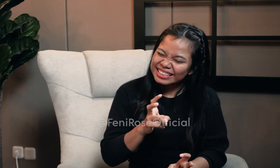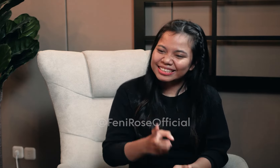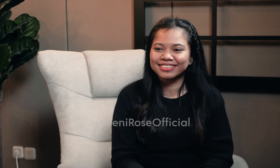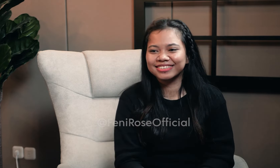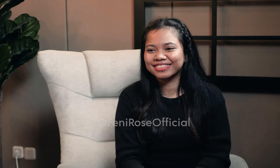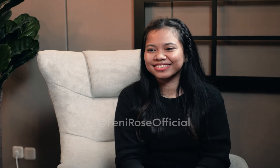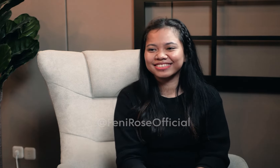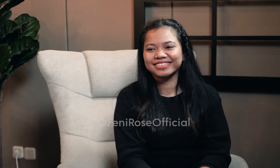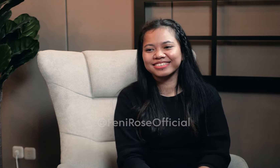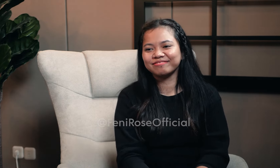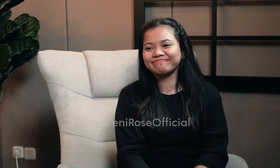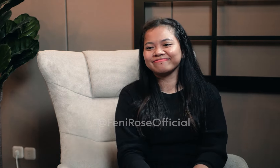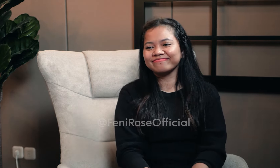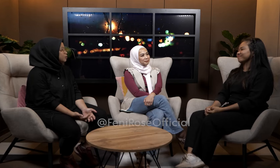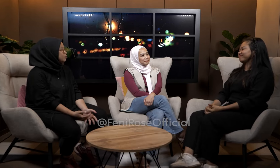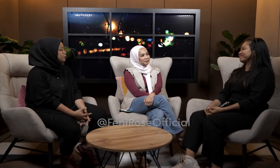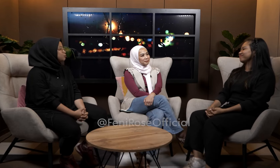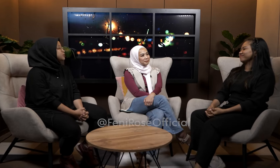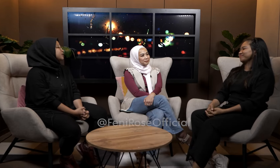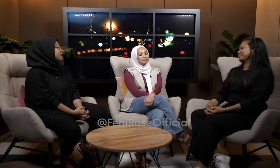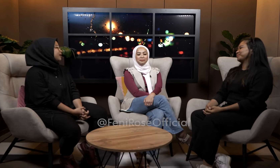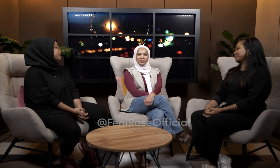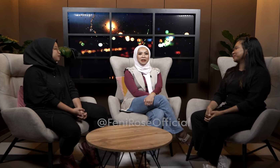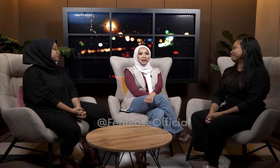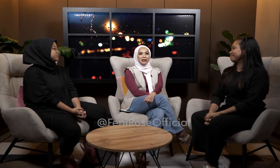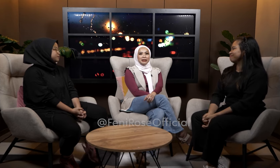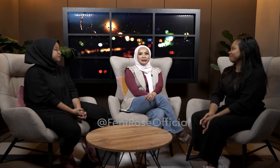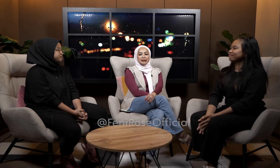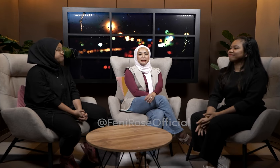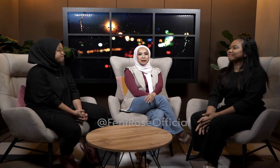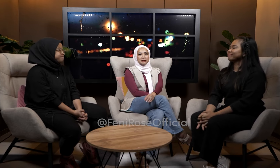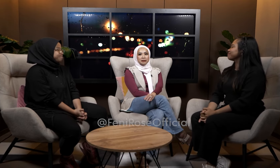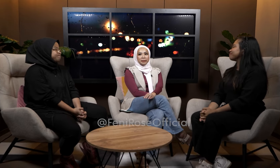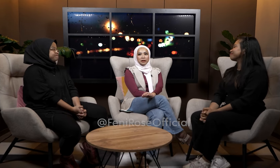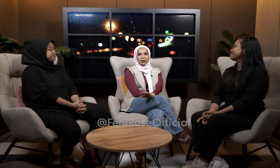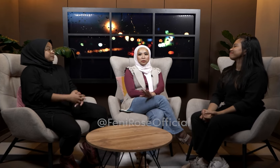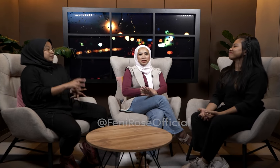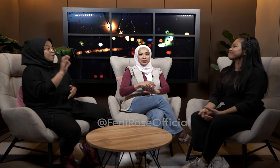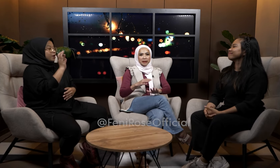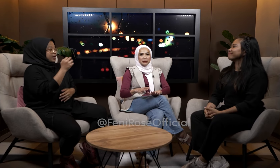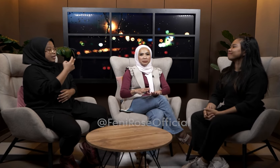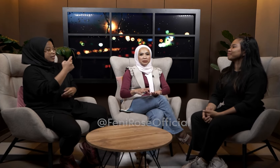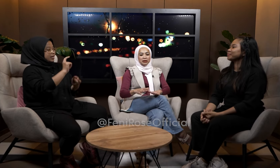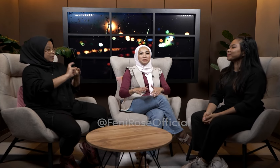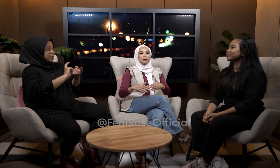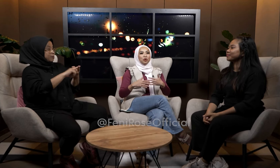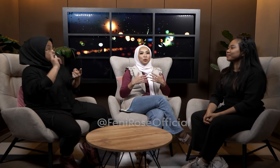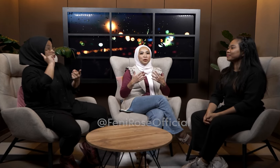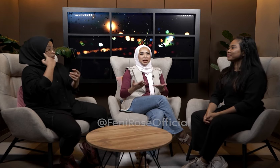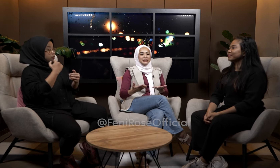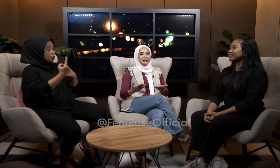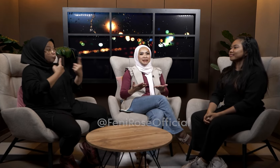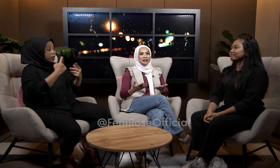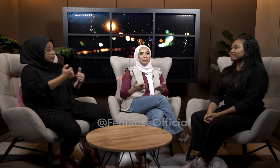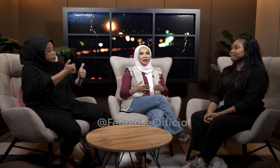bisa tapi saya berusaha untuk Ayo teman-teman Tul itu bisa kayak gitu Oke jadi ee teman-teman tuli ini tetap bisa berkomunikasi Hanya bahasa